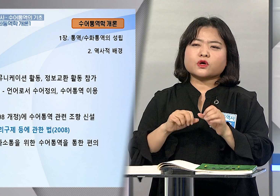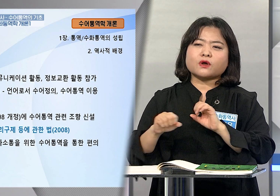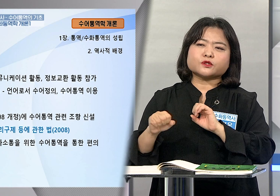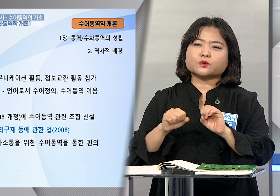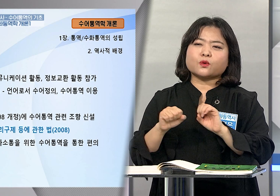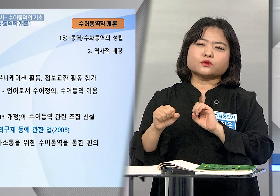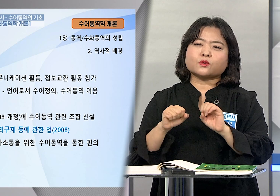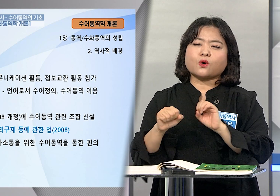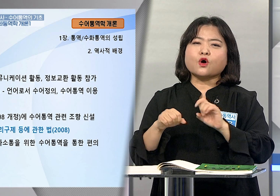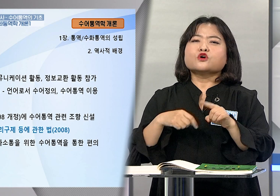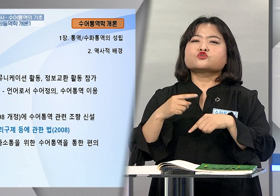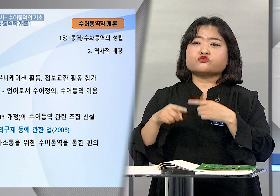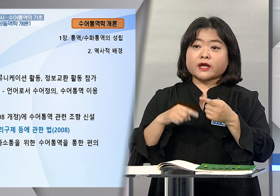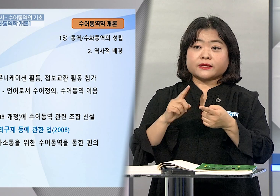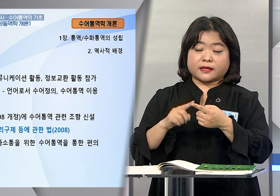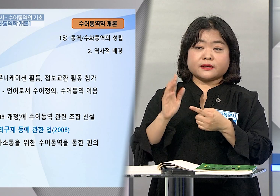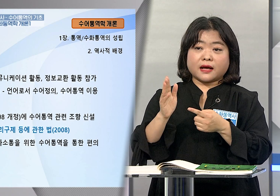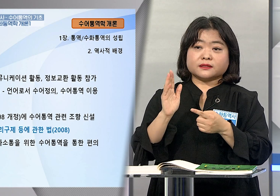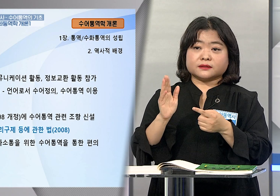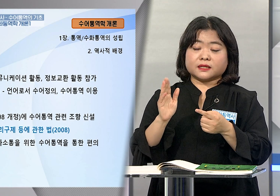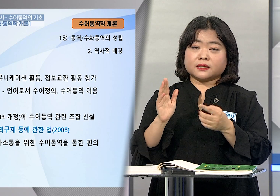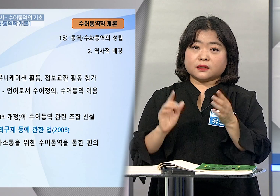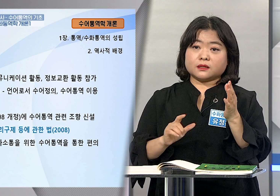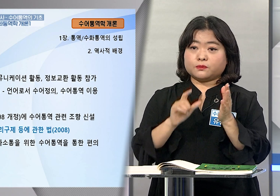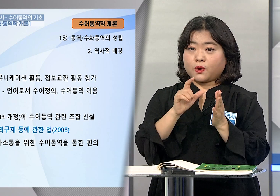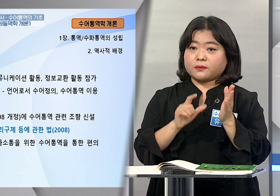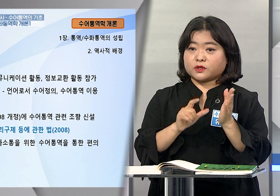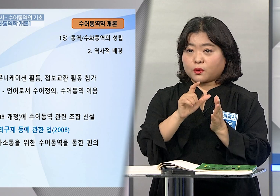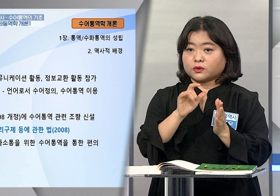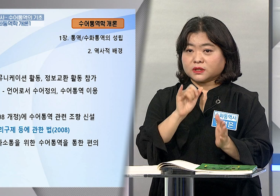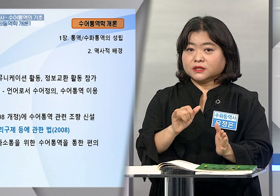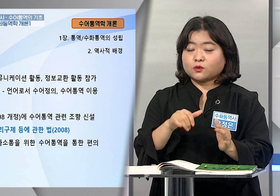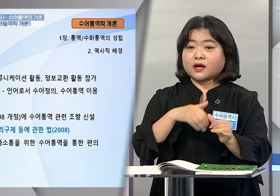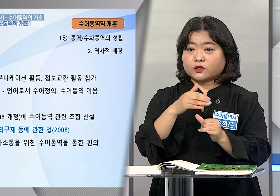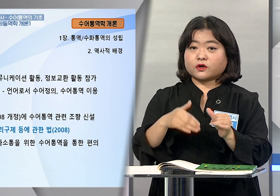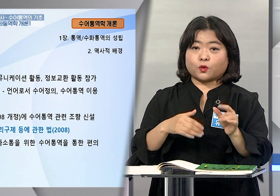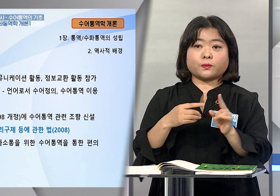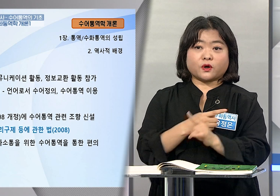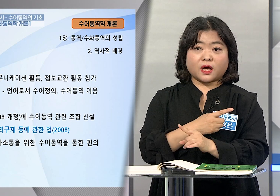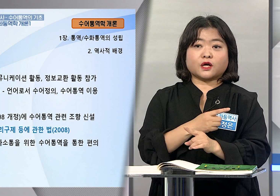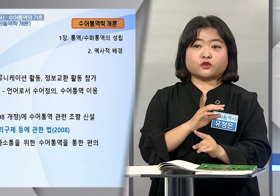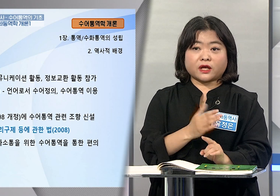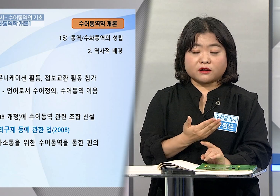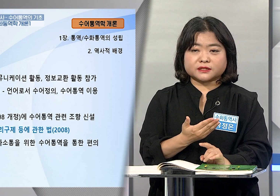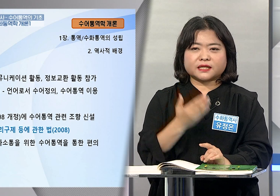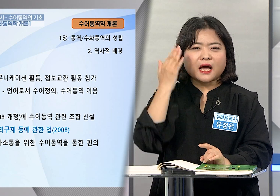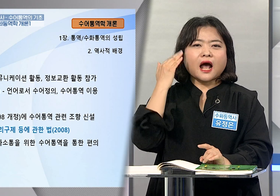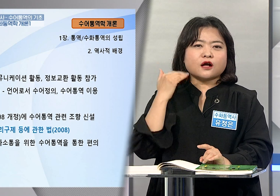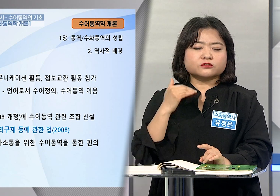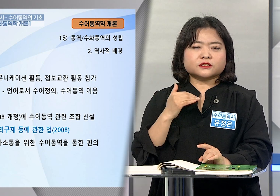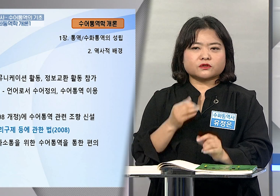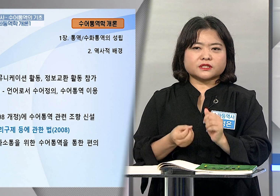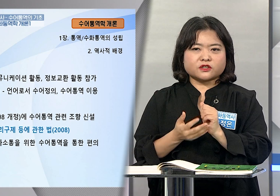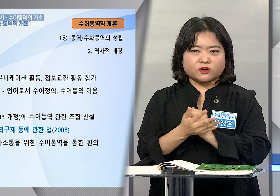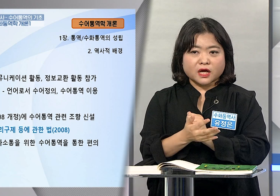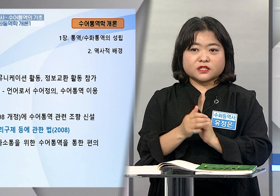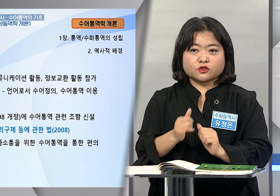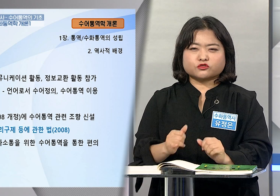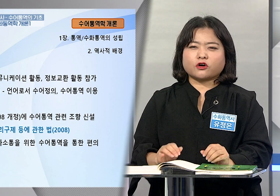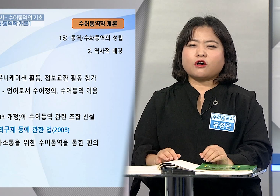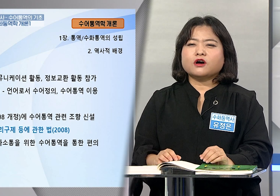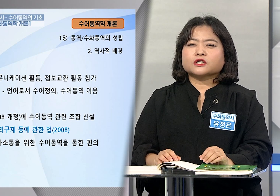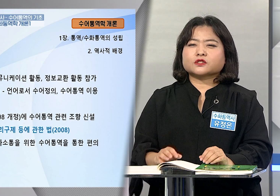정보 교환 활동으로 수화에 대한 이야기들이 포함이 되고 있는 환경으로 변화가 된 것이 한국에서는 굉장히